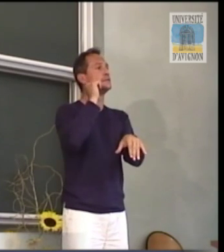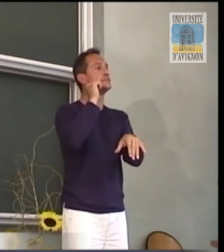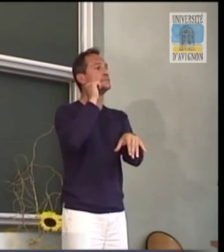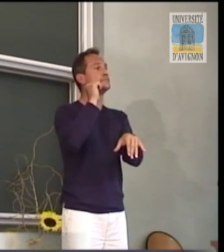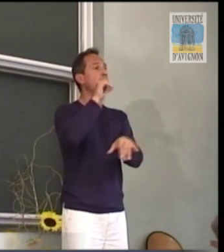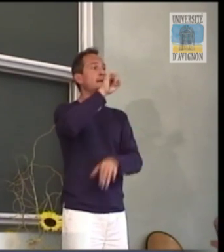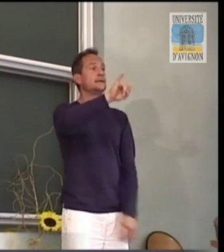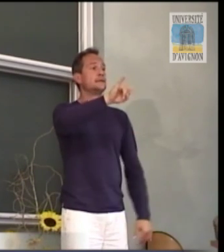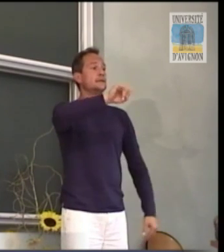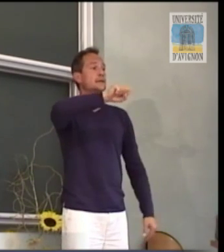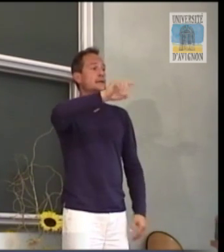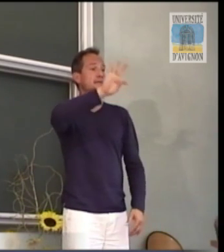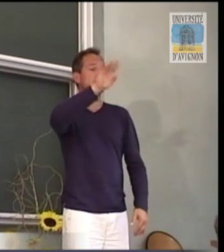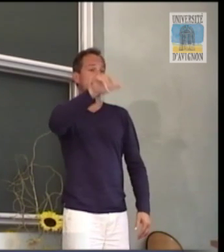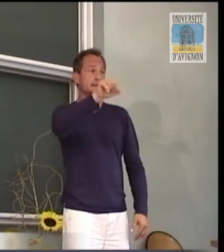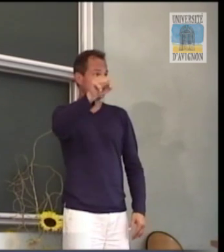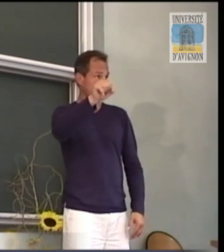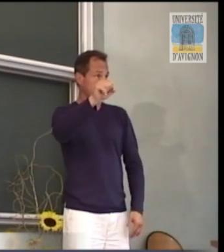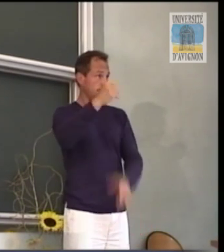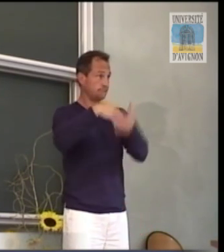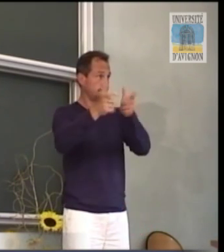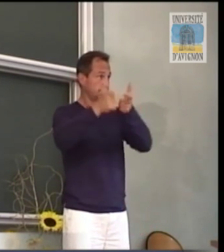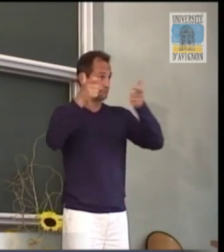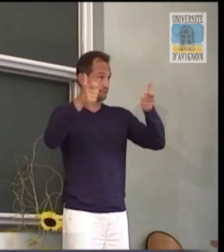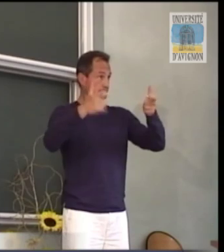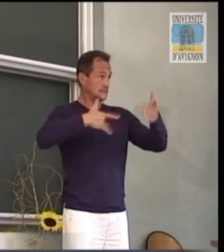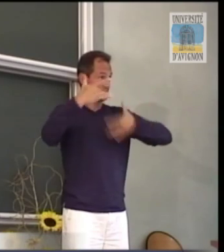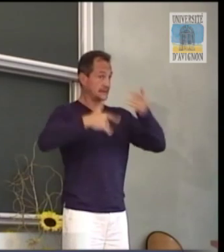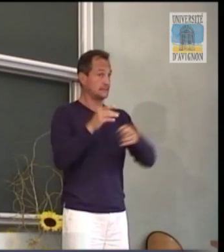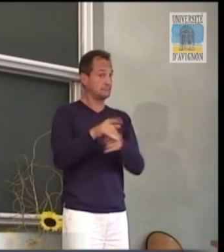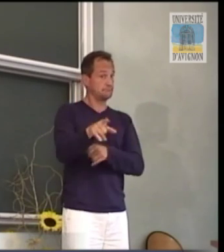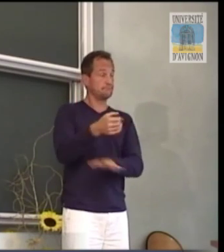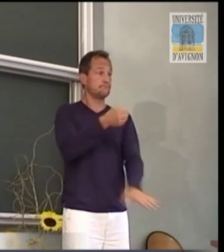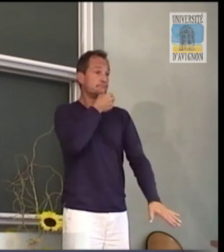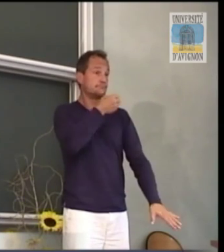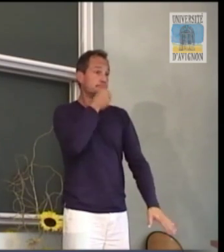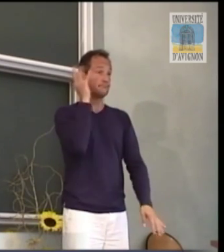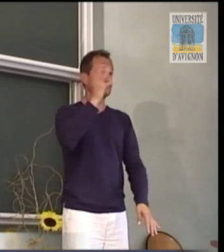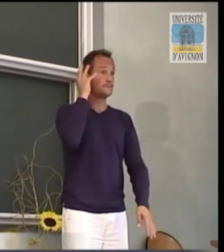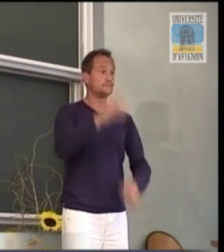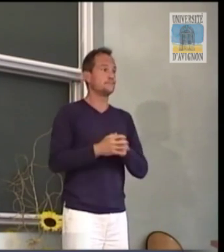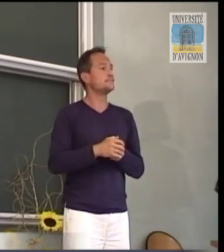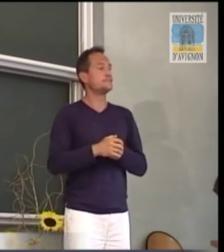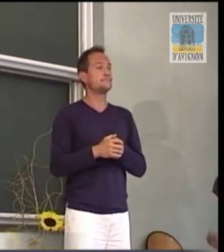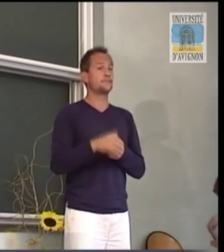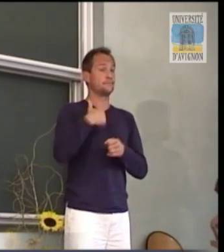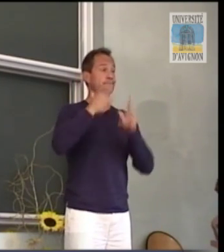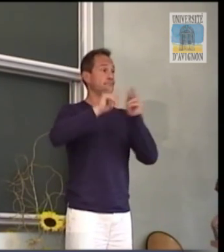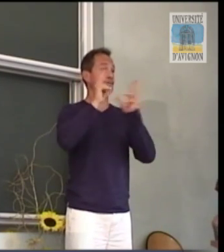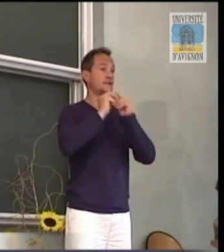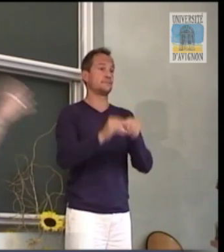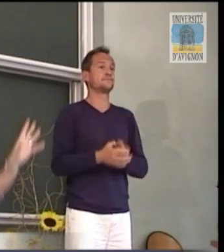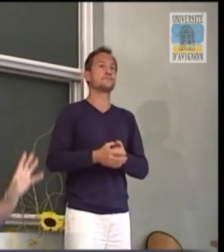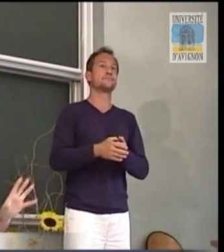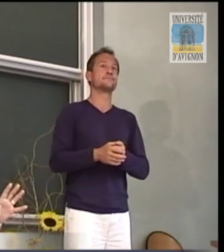des spectacles. Et je disais aussi, il ne faut pas que les gens qui montent sur scène... mettre sur leur affiche